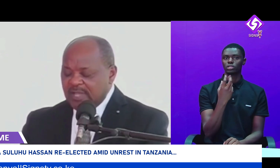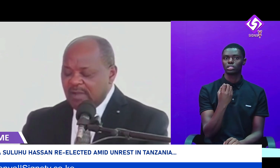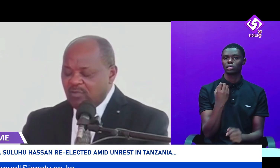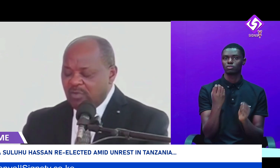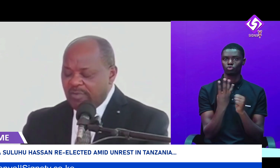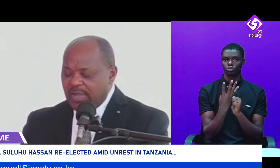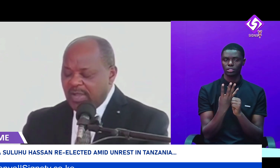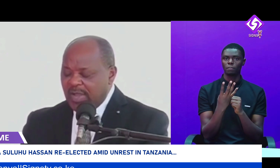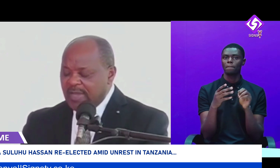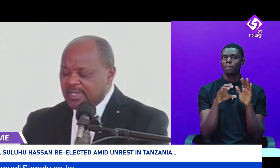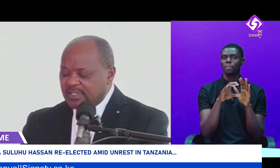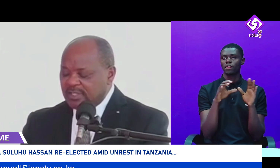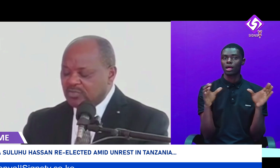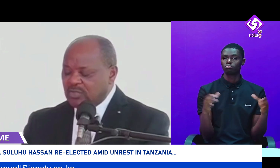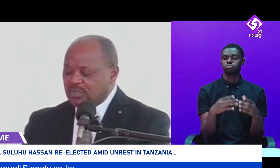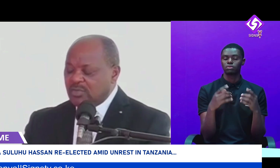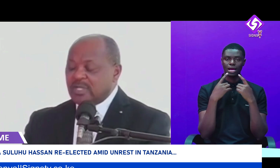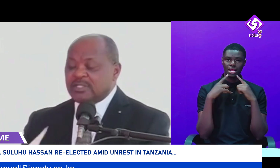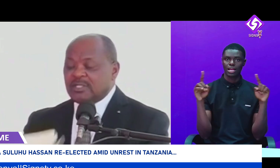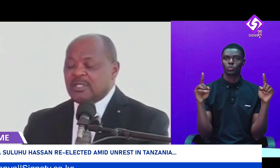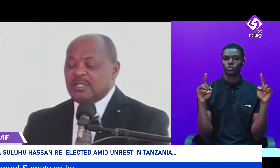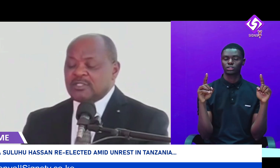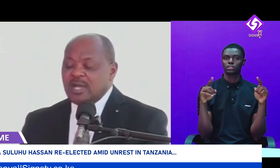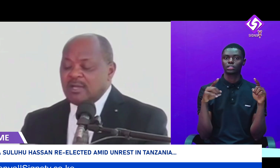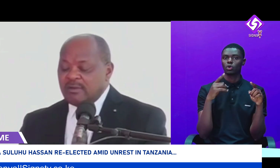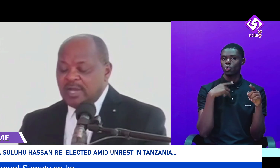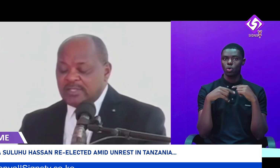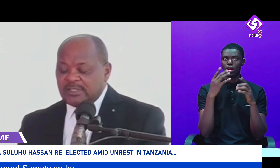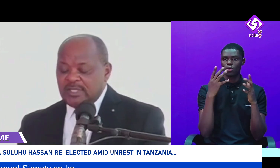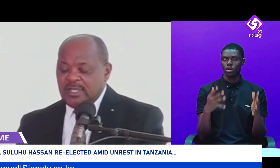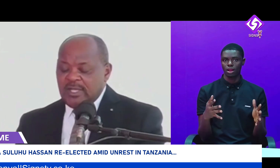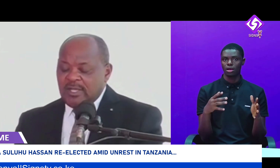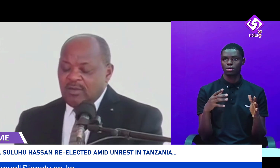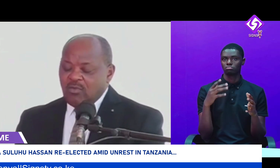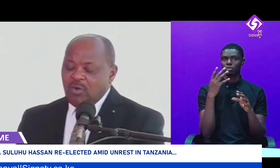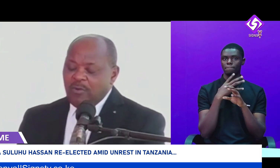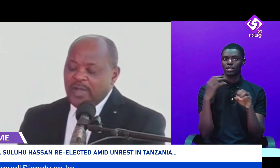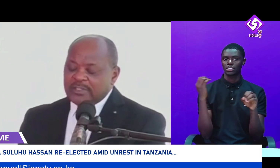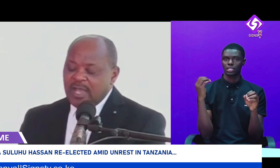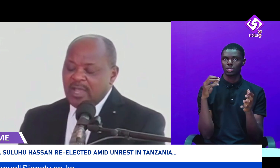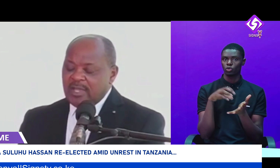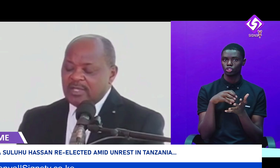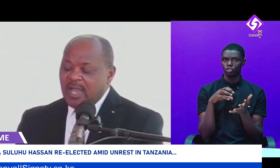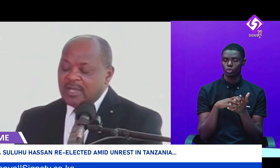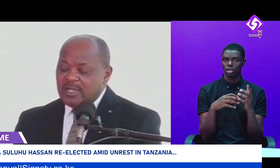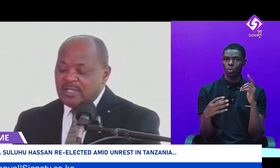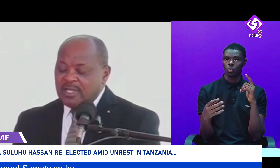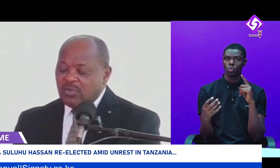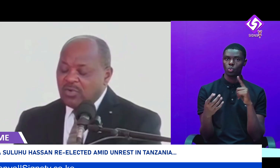ilimtangaza mgombea aliyeshinda uchaguzi wa kiti cha rais kwa kupata idadi ya